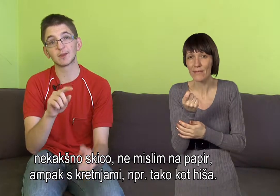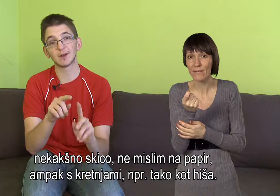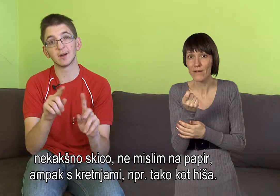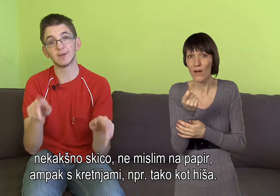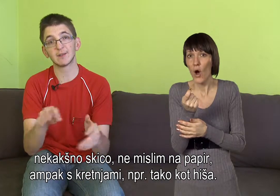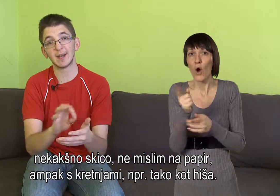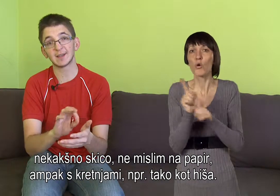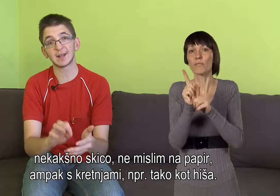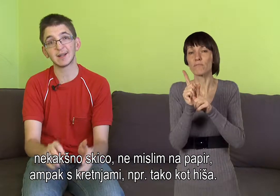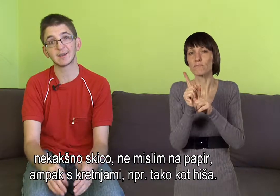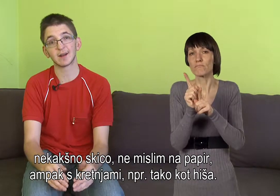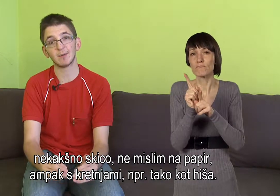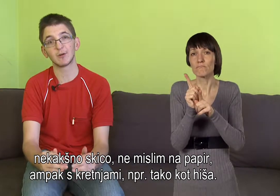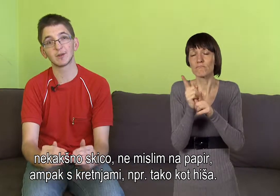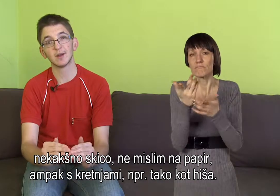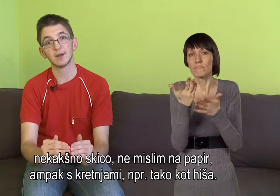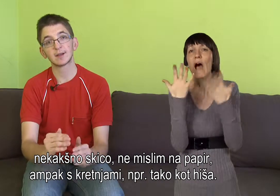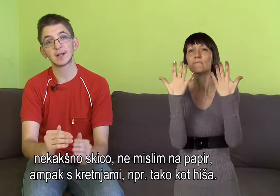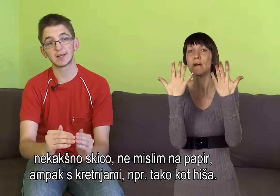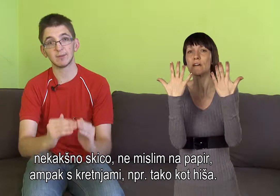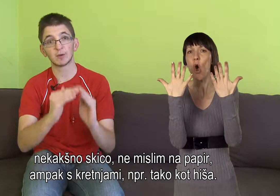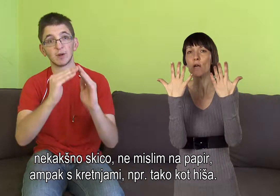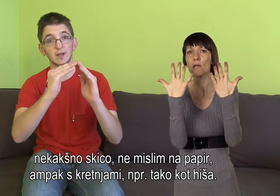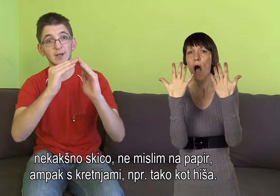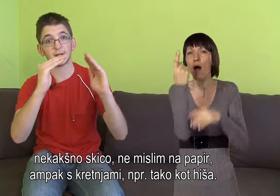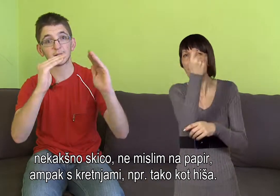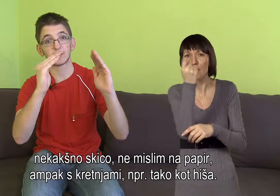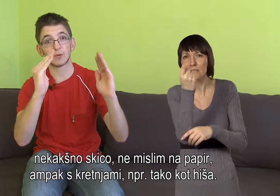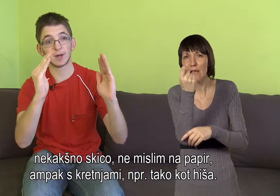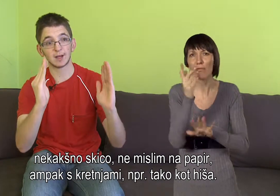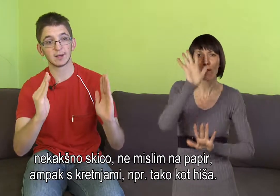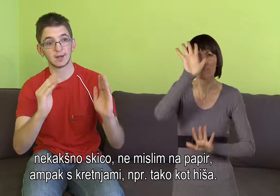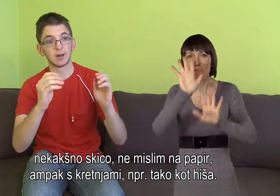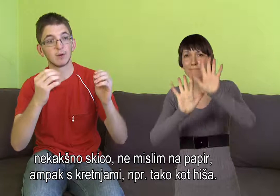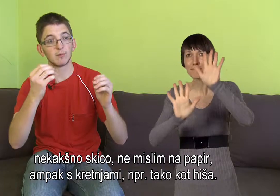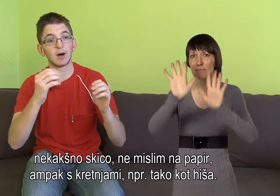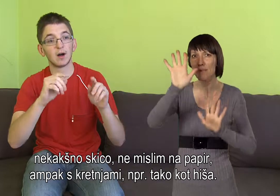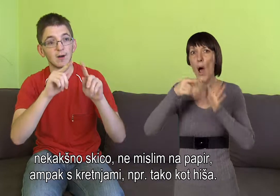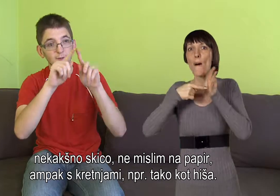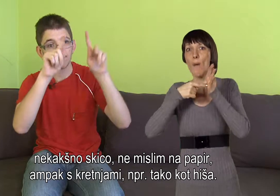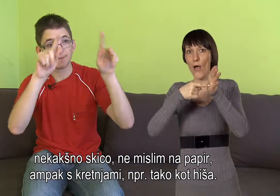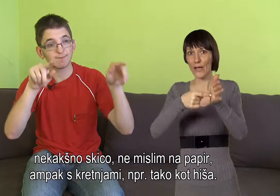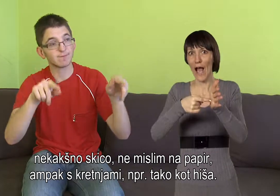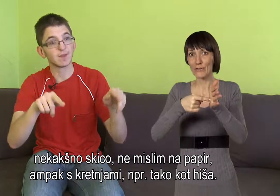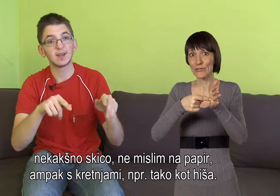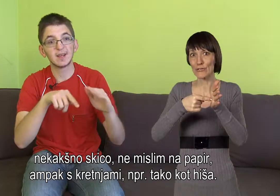mislim kot v zvezek narisati, ampak kot s kretnjami, takole nekaj, takole, pol pa